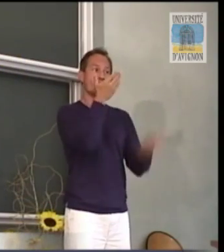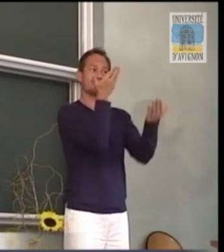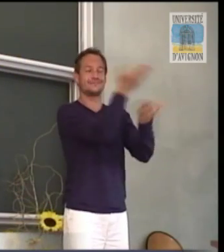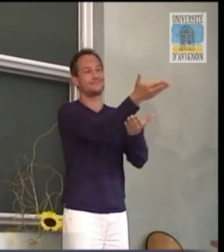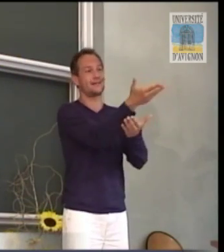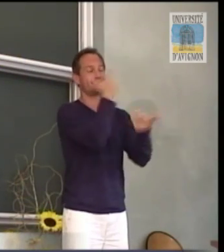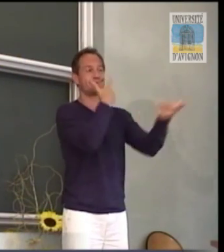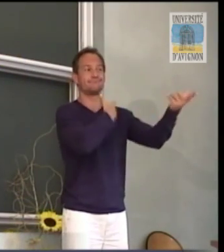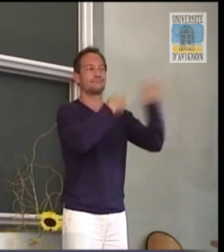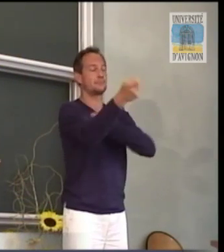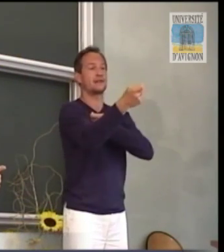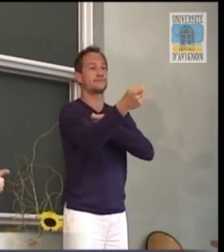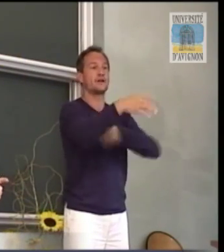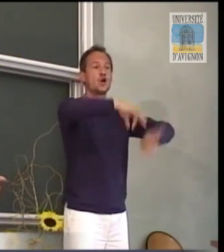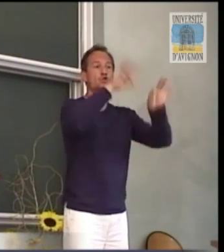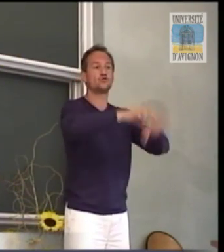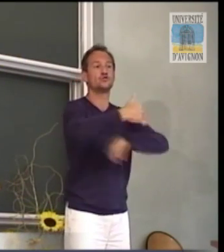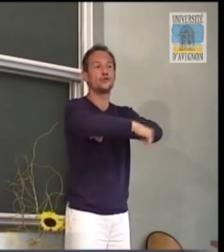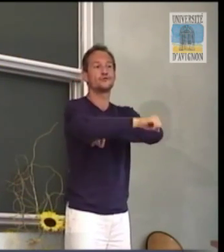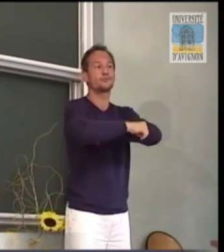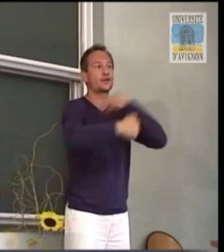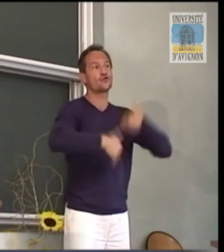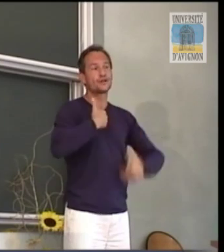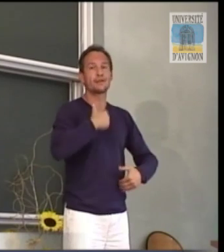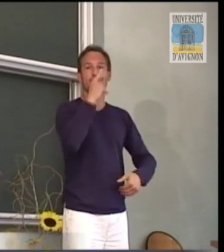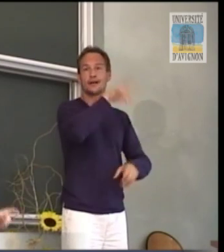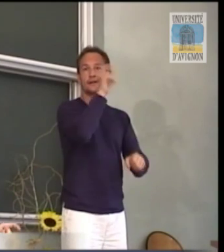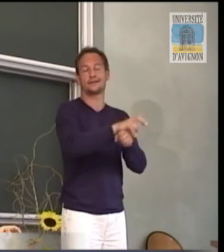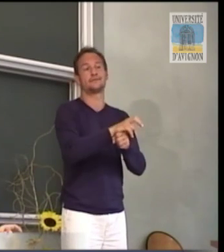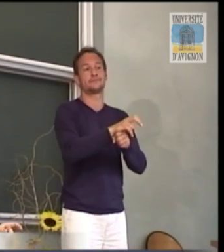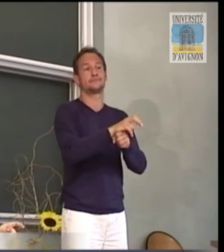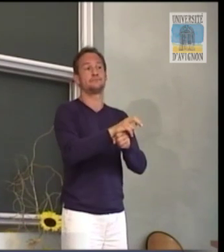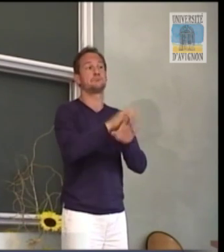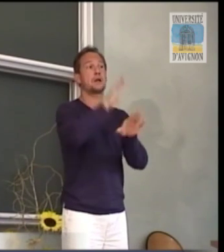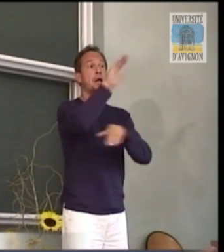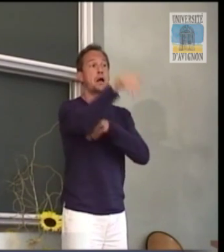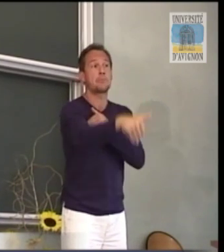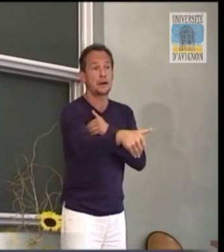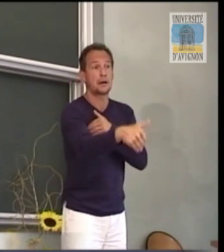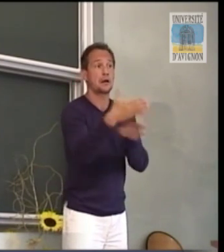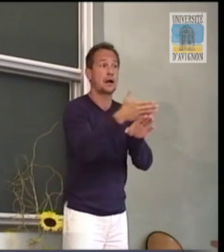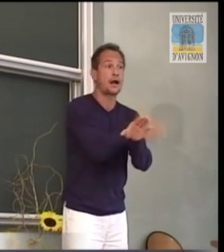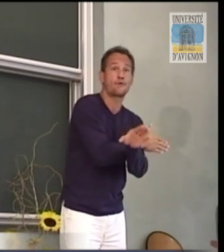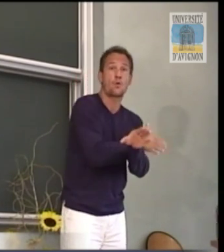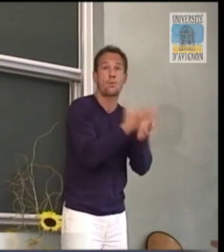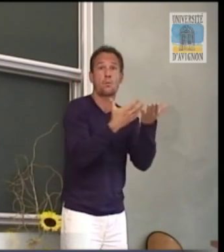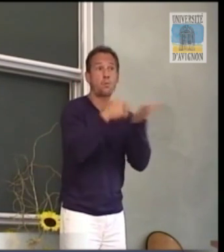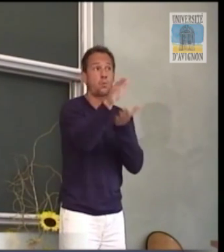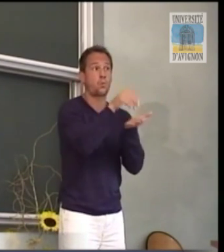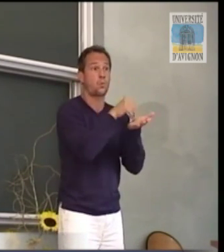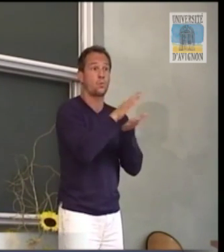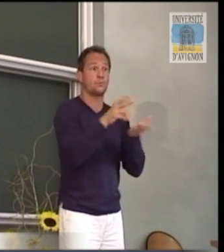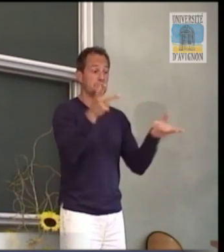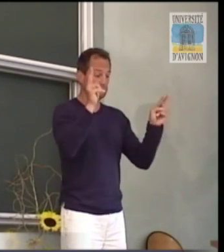Ça n'est valable que lorsqu'il y a une semaine pour les personnes handicapées. Au-delà, elle n'a pas de place. Et tu ne lui donnerais pas de